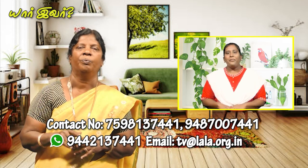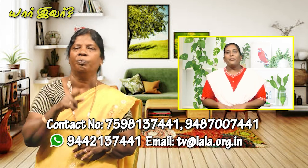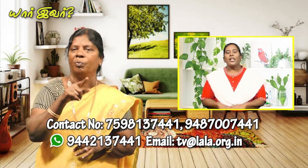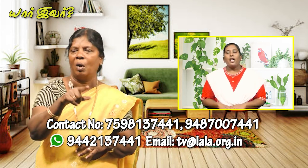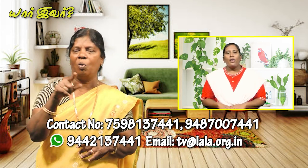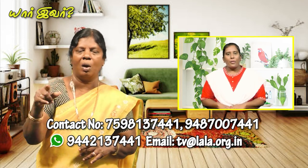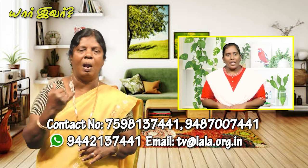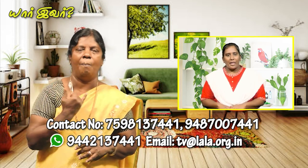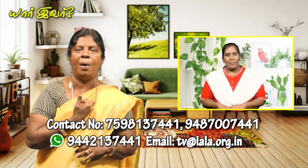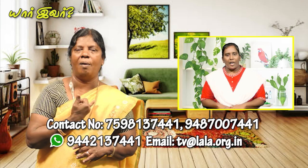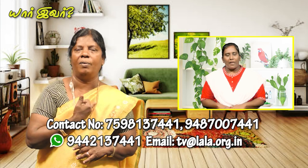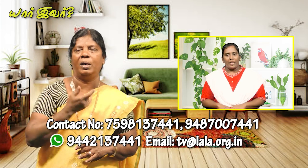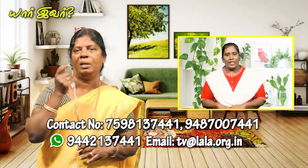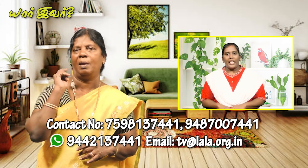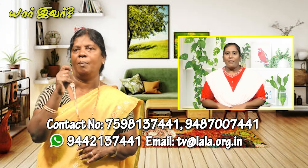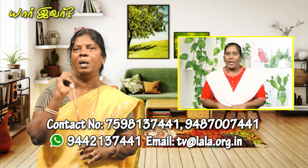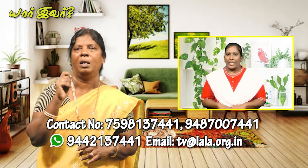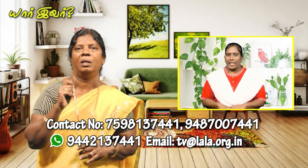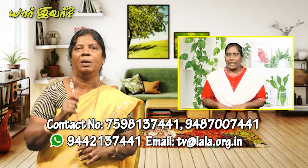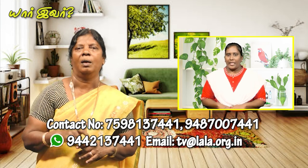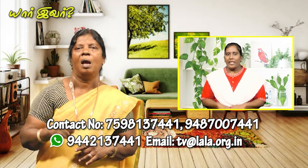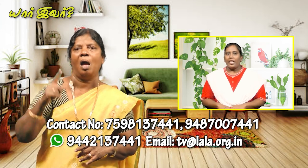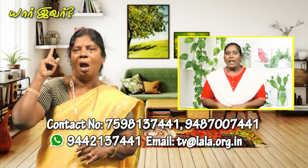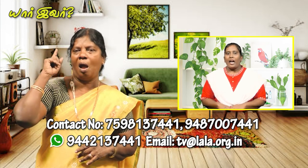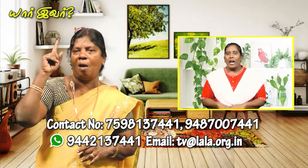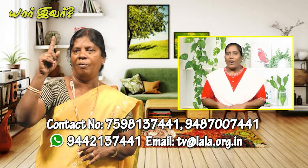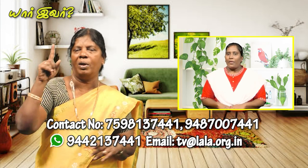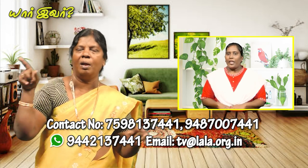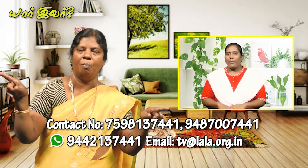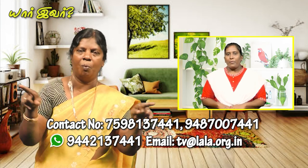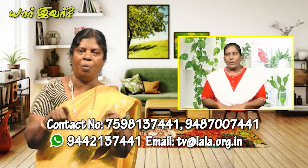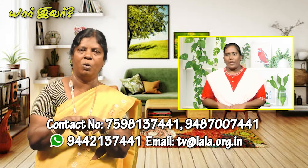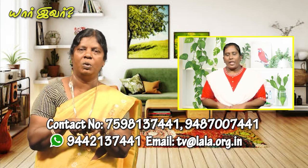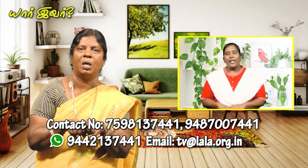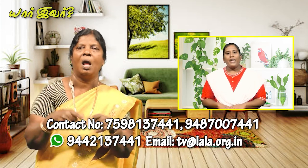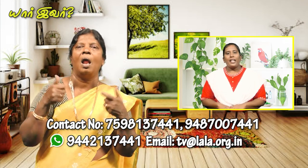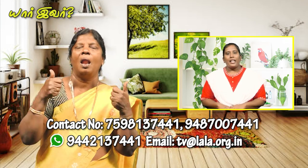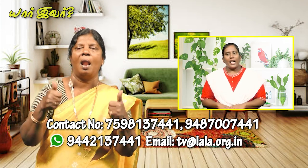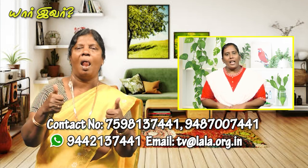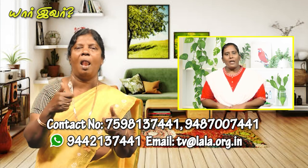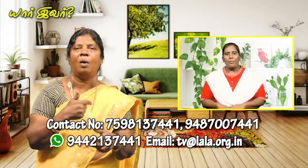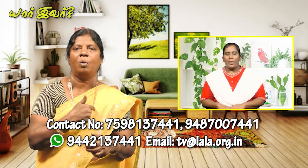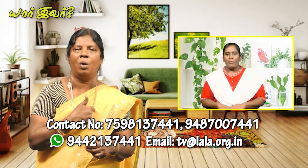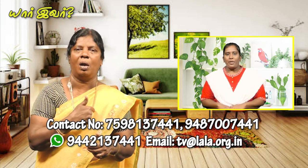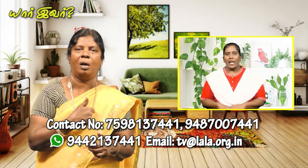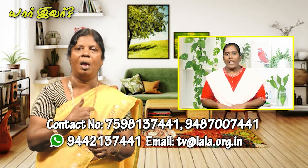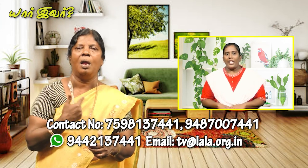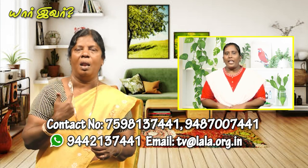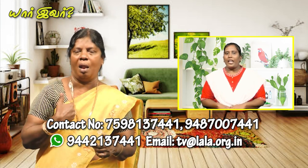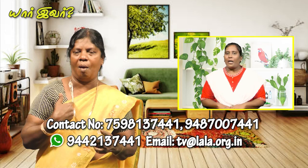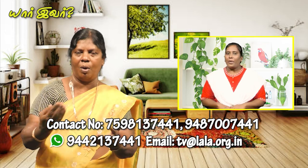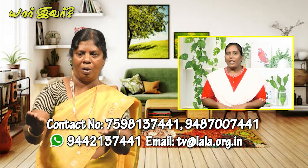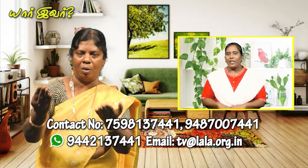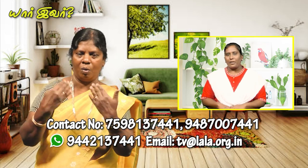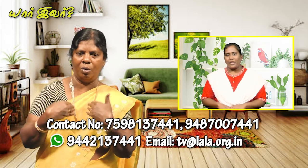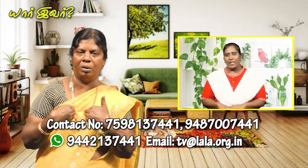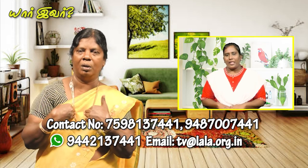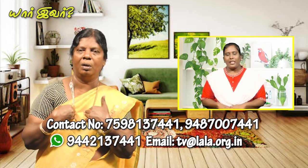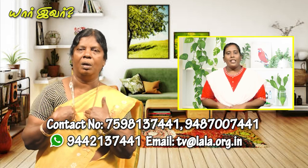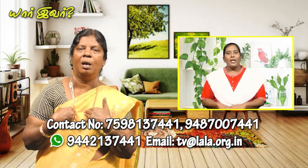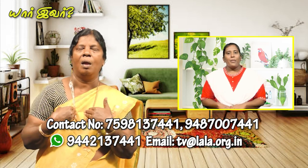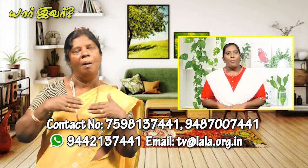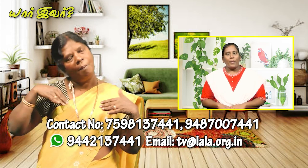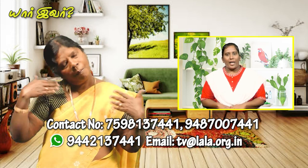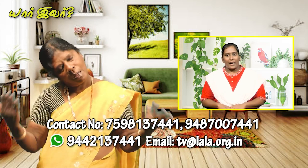கொடுக்கும்போது உங்கள் பாவத்தை மன்னித்து அவரை போன்ற நல்ல பண்புகளை நமக்கு